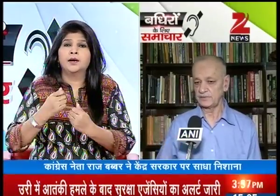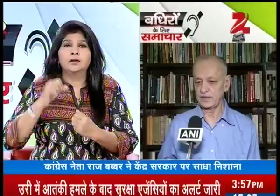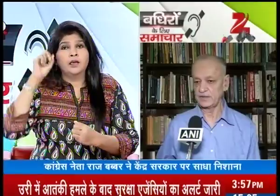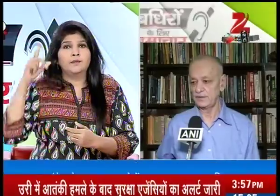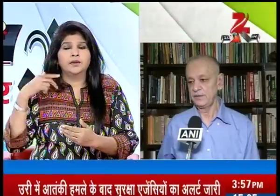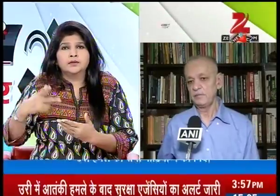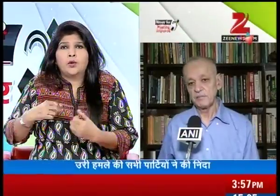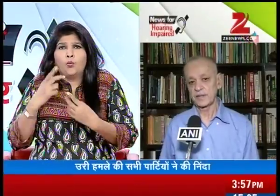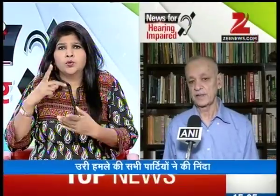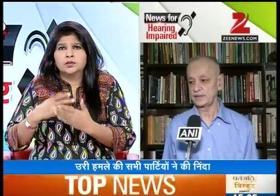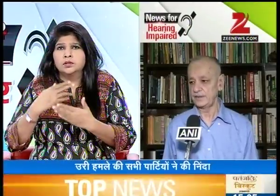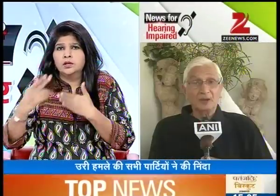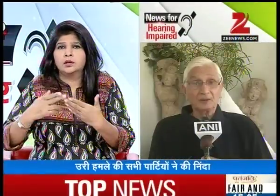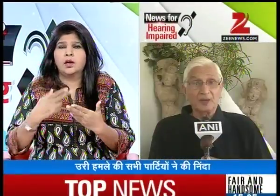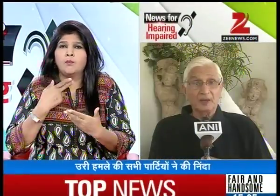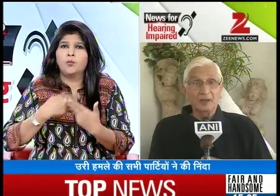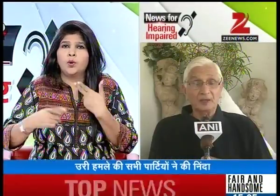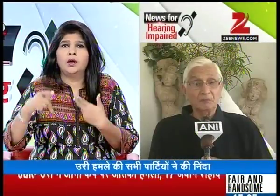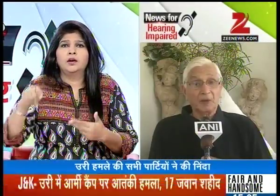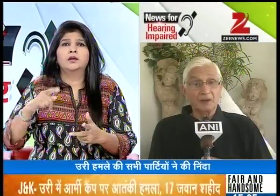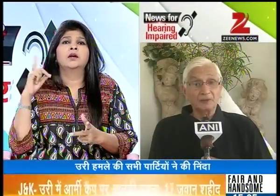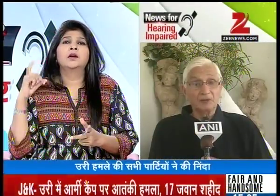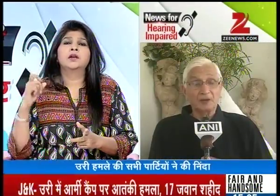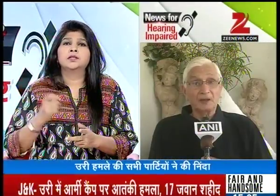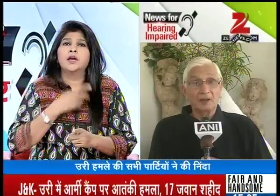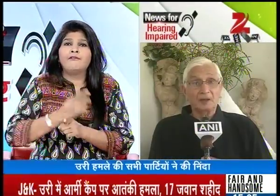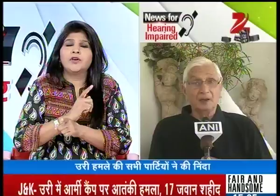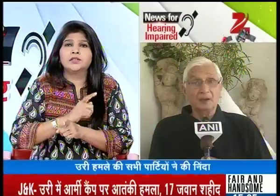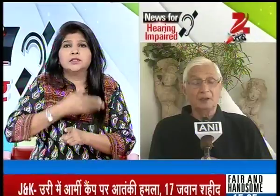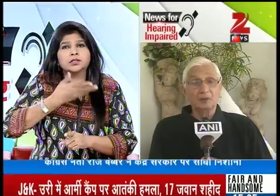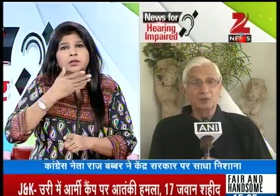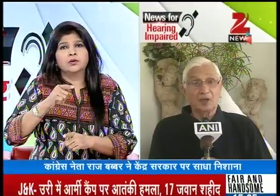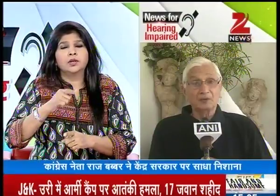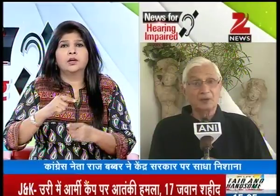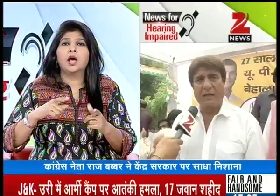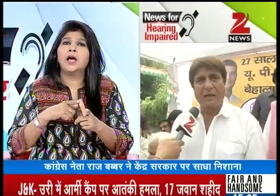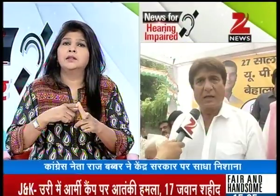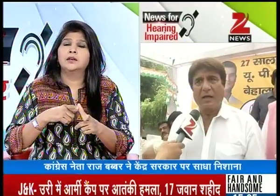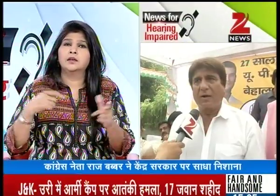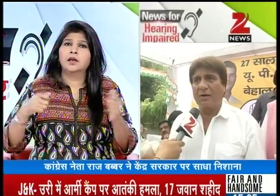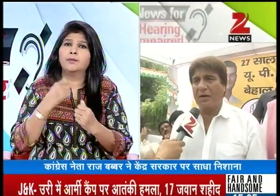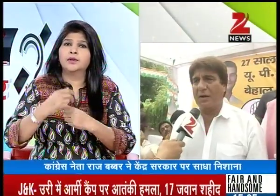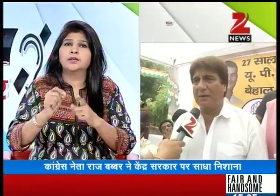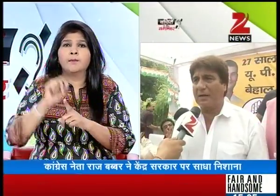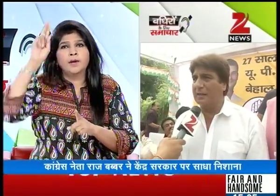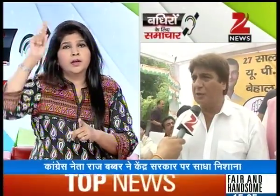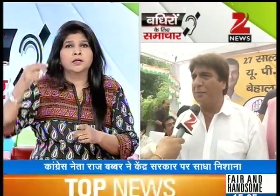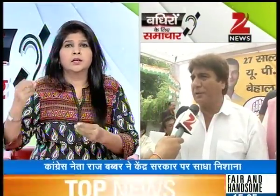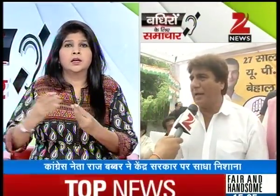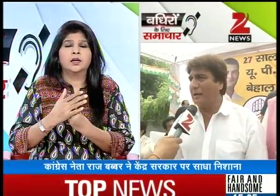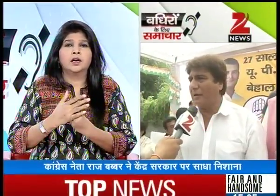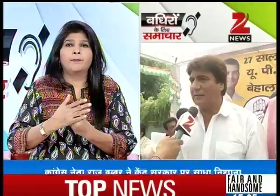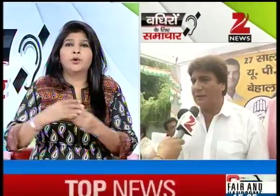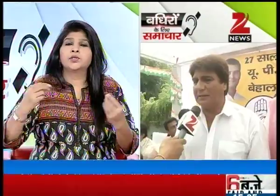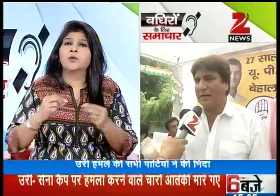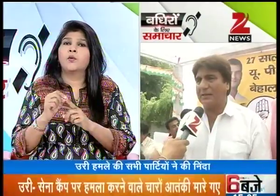खिलाफ आक्रामक रुख अपनाए जाने की वकालत की है। रक्षा विशेषज्ञों ने आतंकी हमले को पाकिस्तान की ओर से